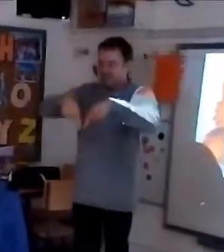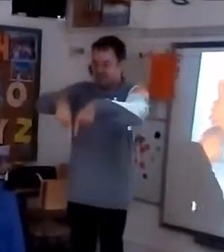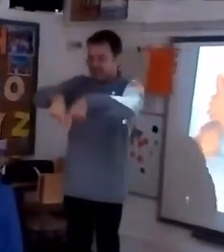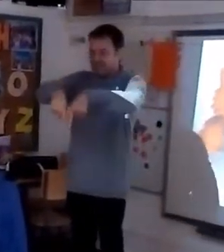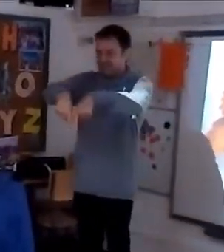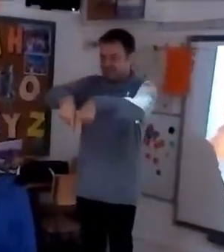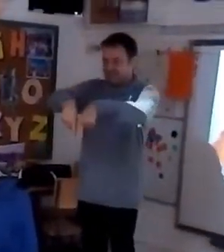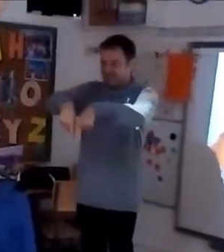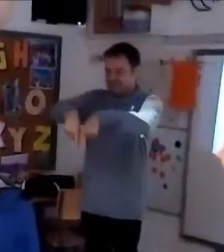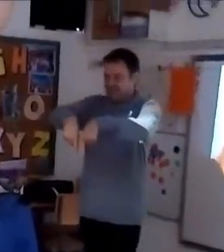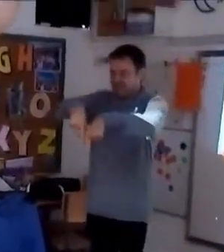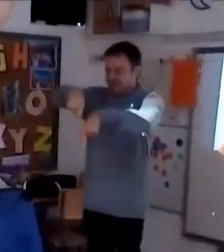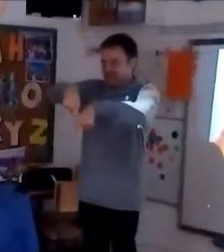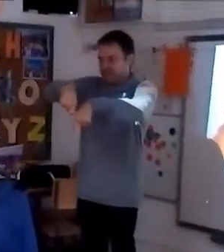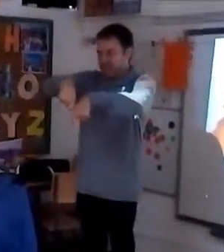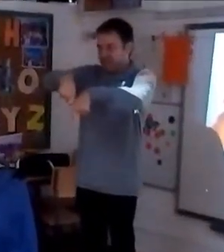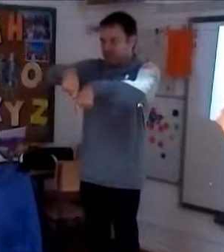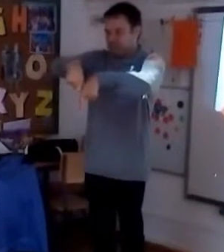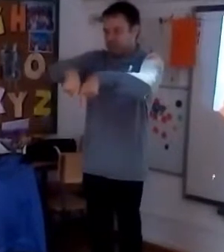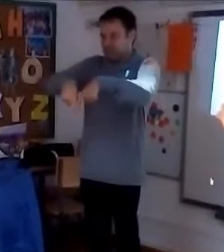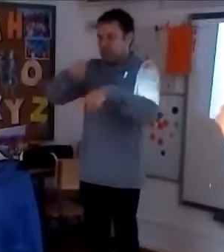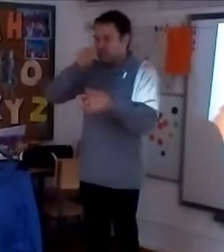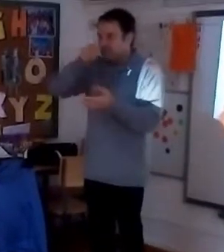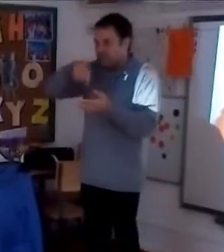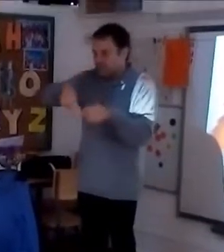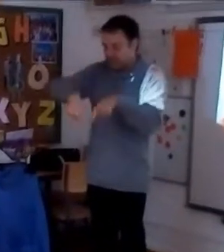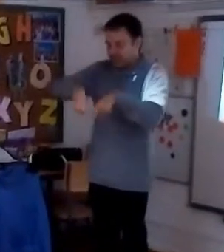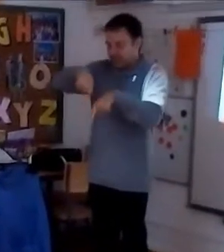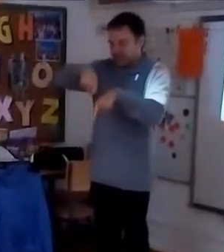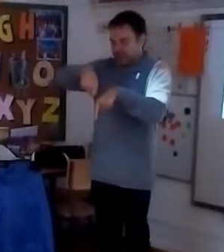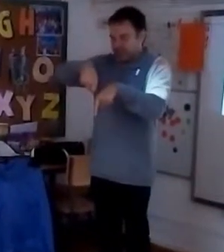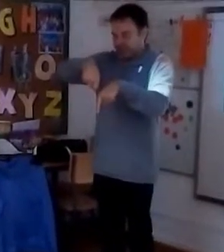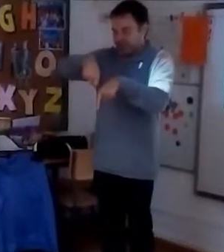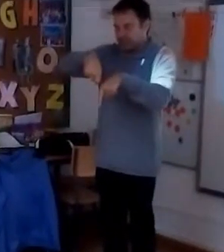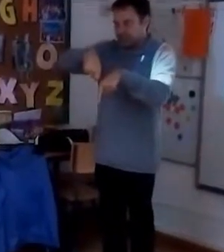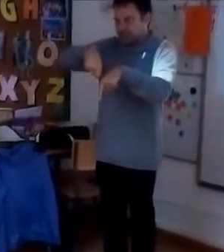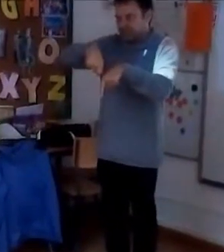sentaros. Así no se hace, no hace falta de ponerse de pie, como que levantéis por